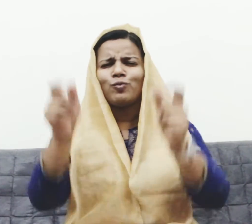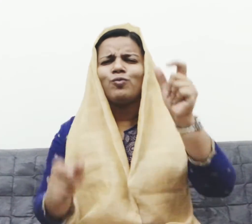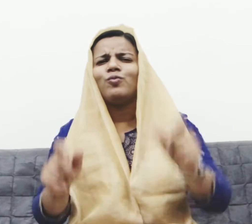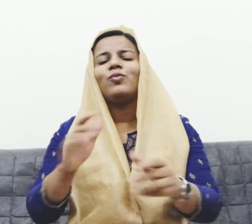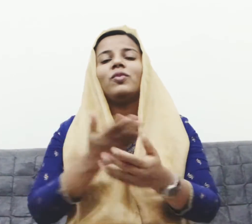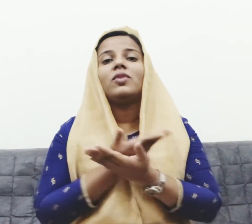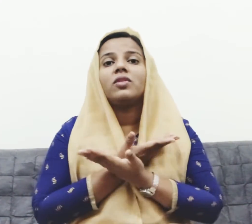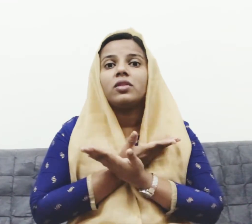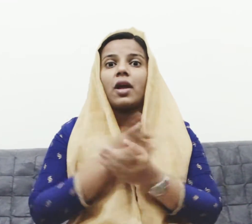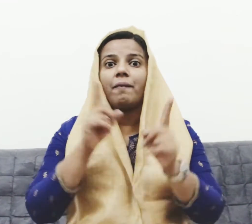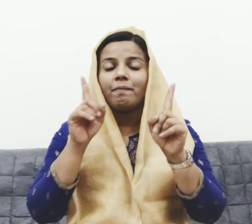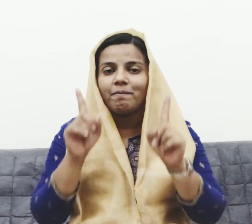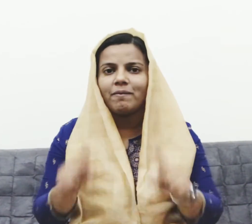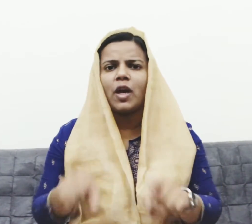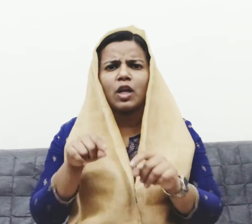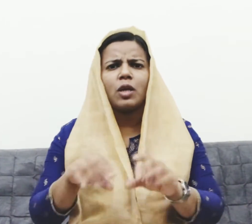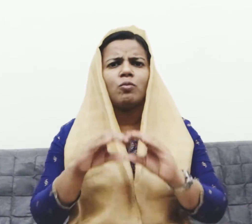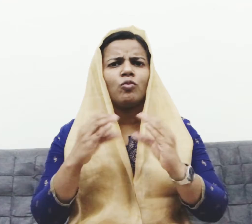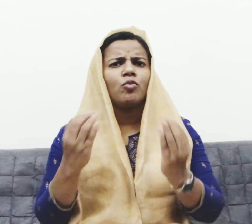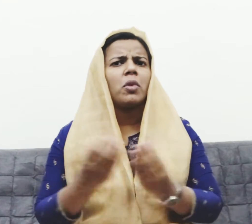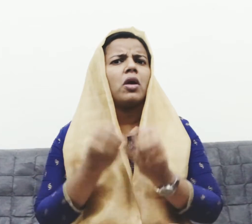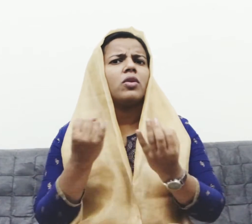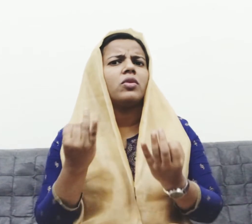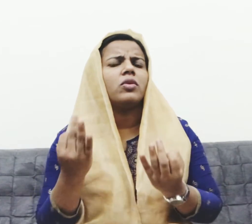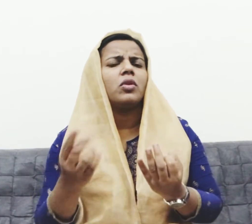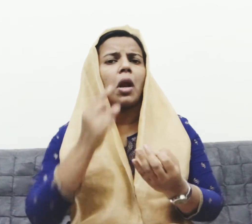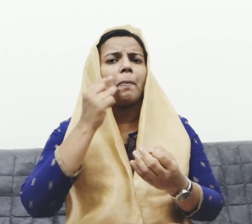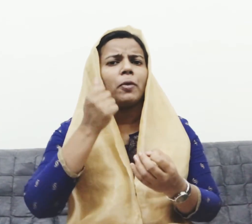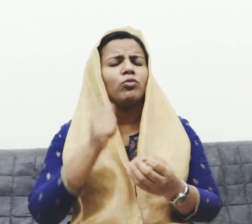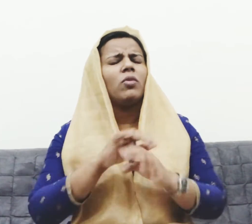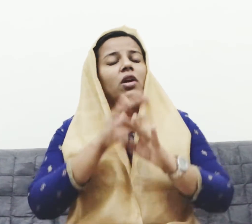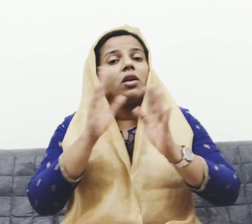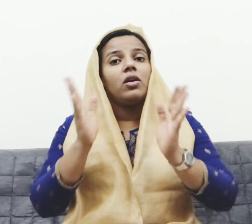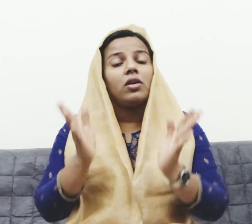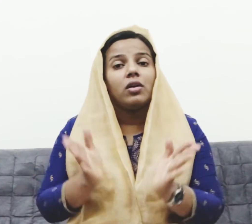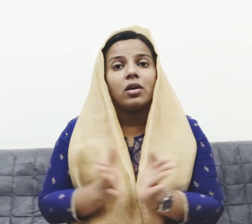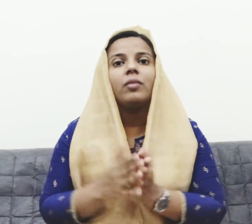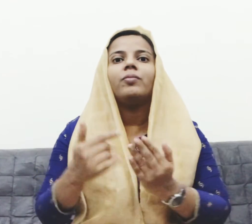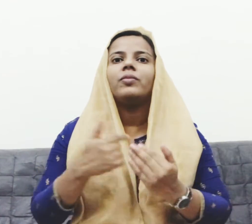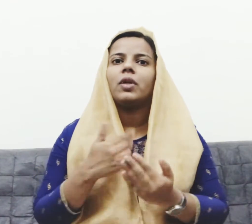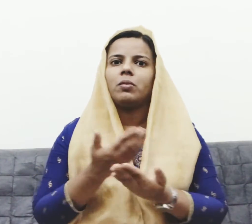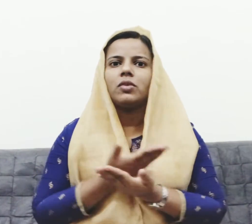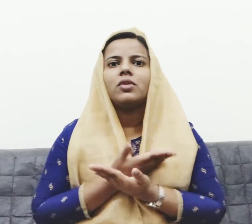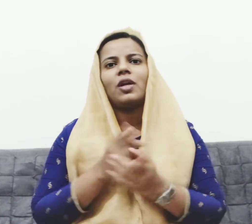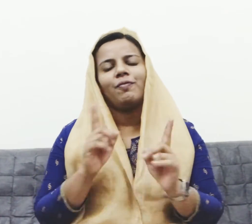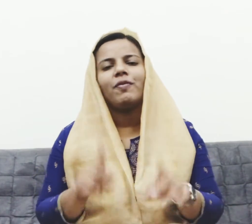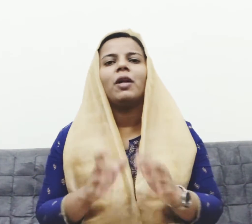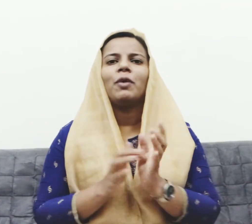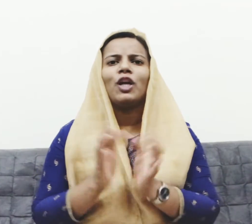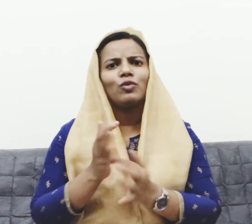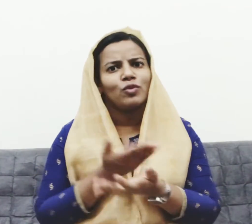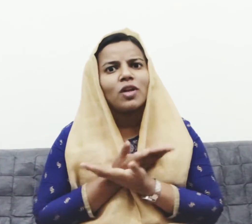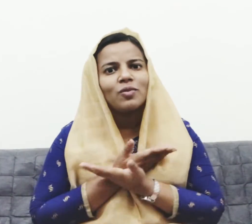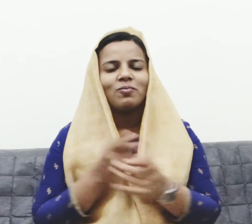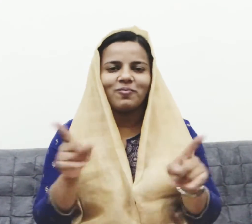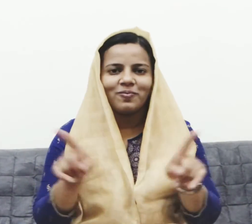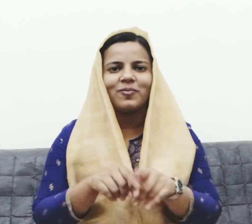പുത്രനെ എല്ലാ മനുഷ്യരെയും, ഇന്ന് ഭൂമിയിൽ എത്ര കോടി ജനമുണ്ടോ അത്രയും പേരെ സ്നേഹിച്ചിട്ടാണ് അയച്ചത്. പക്ഷേ നമ്മളോട് പറയുന്നത്